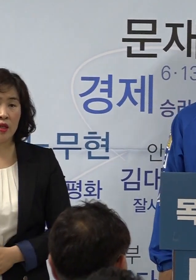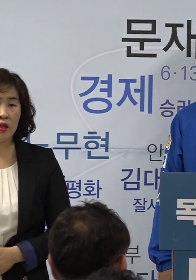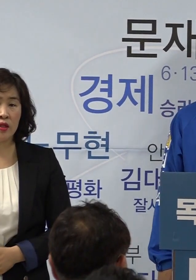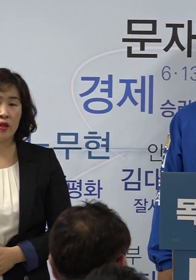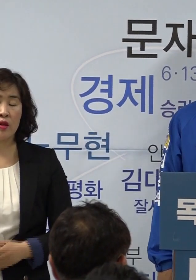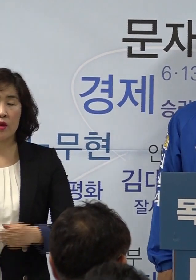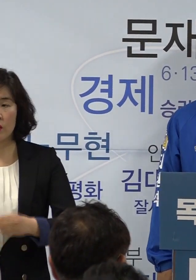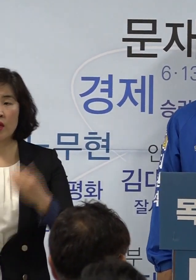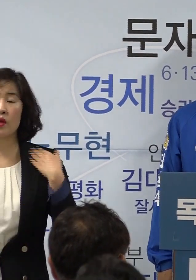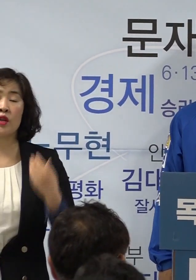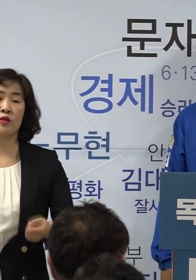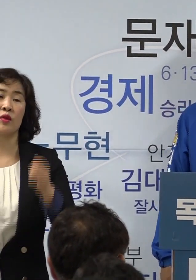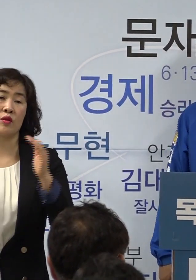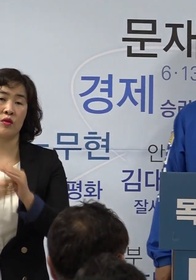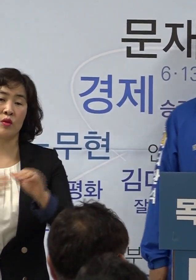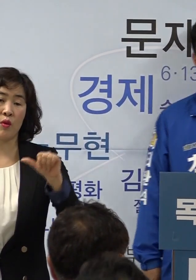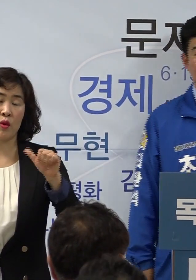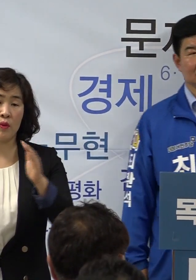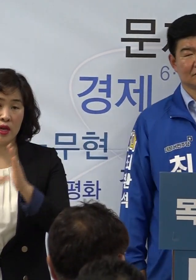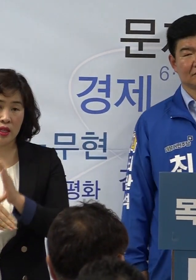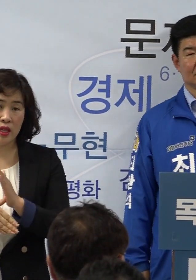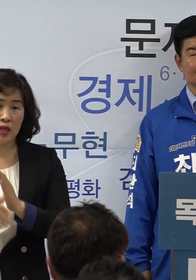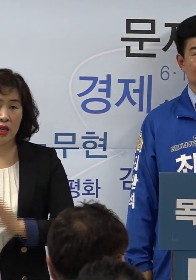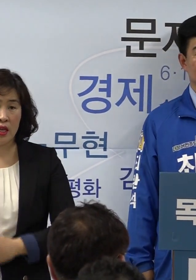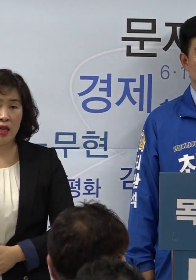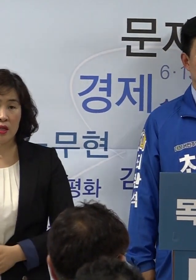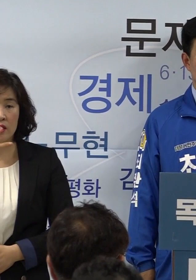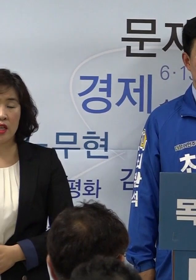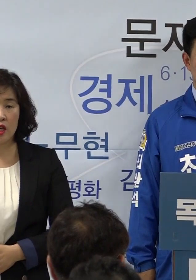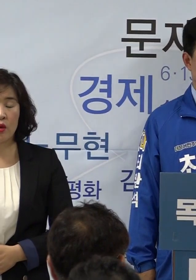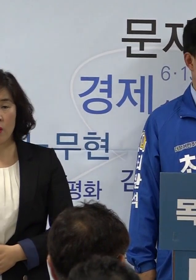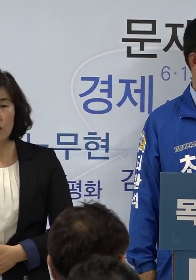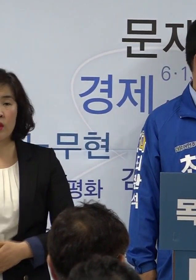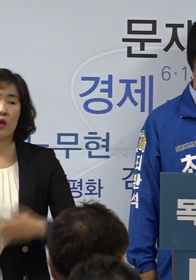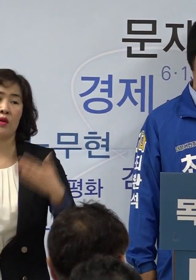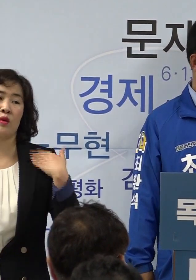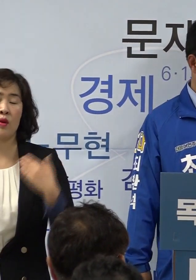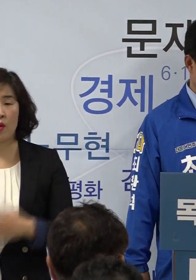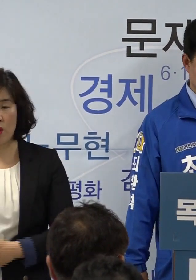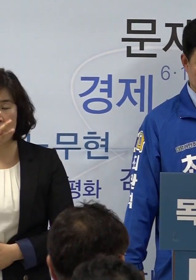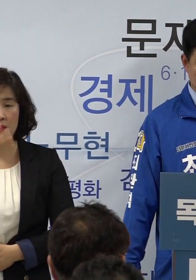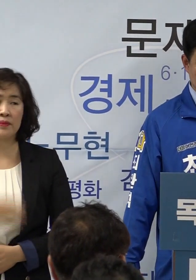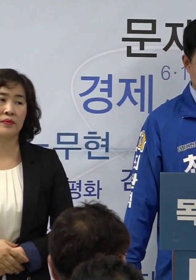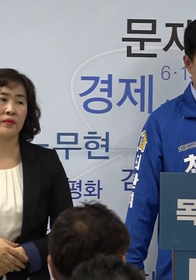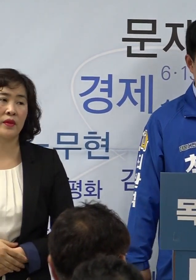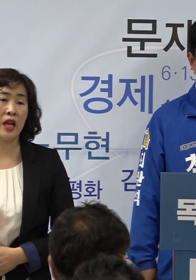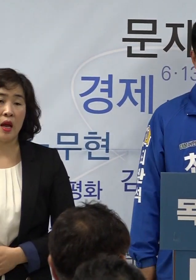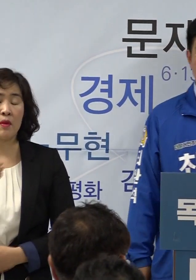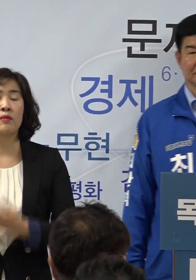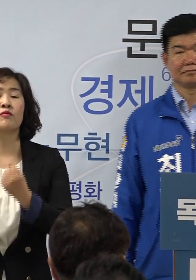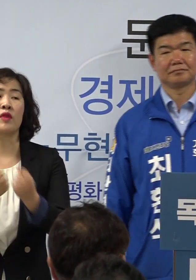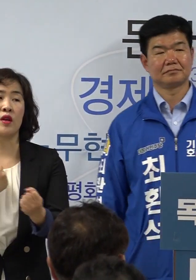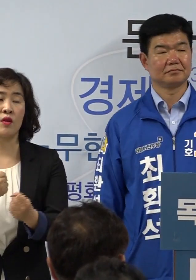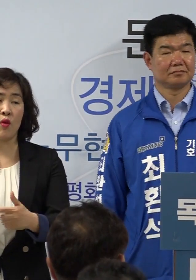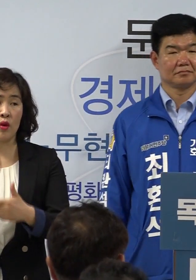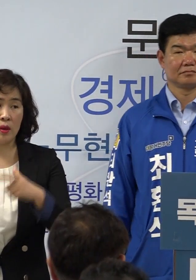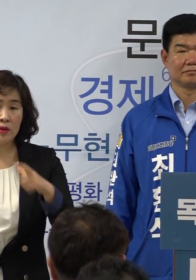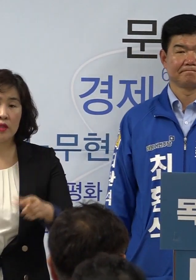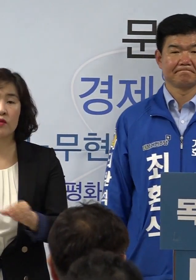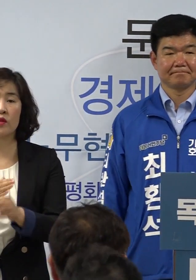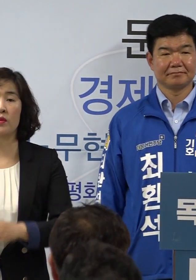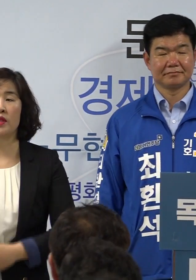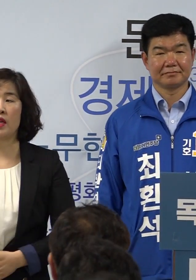초중고를 나왔습니다. 5.18 때 제가 광주 대동고등학교 3학년이었습니다. 그 아픔을 딛고 이제 호남이 중심이